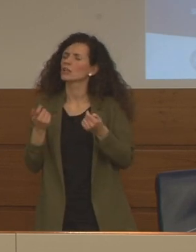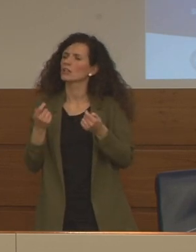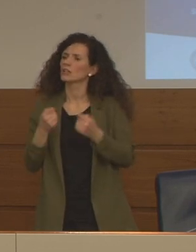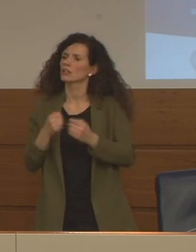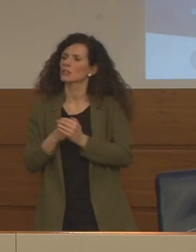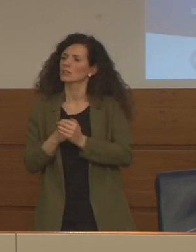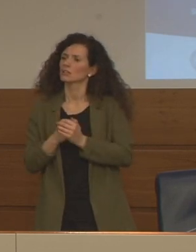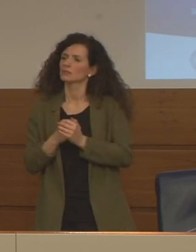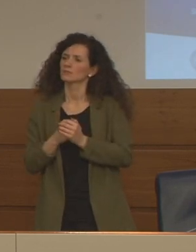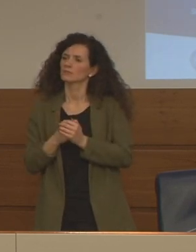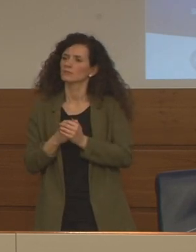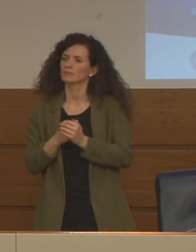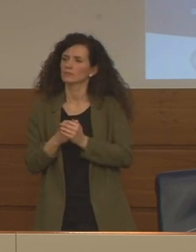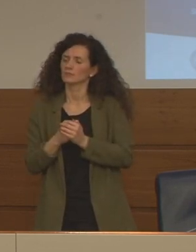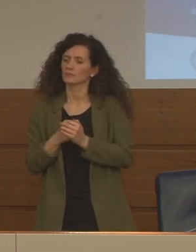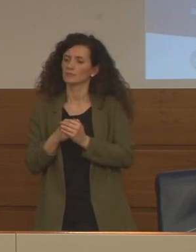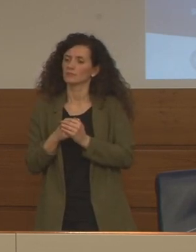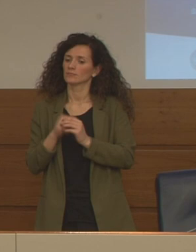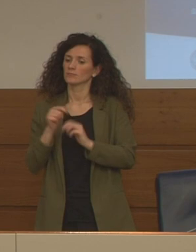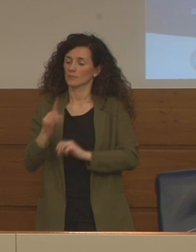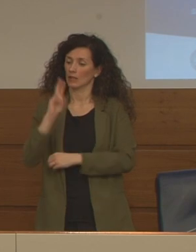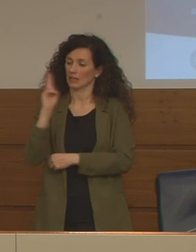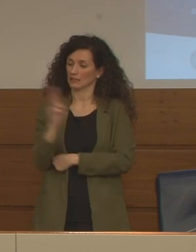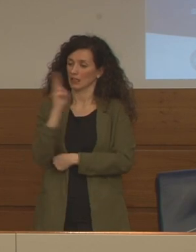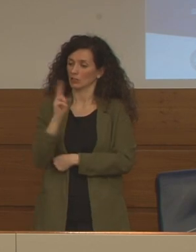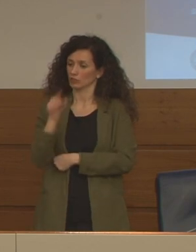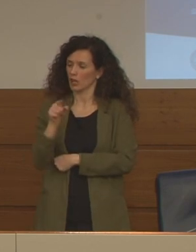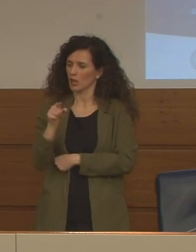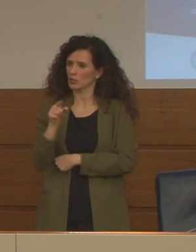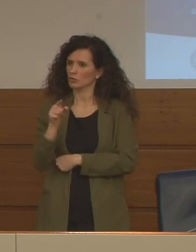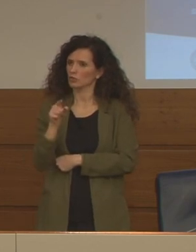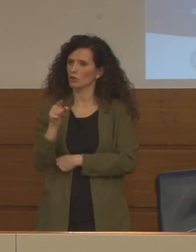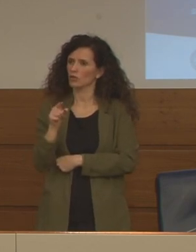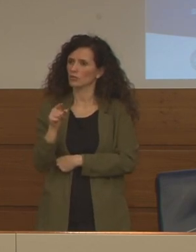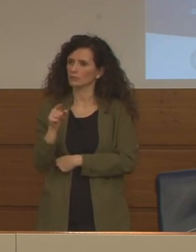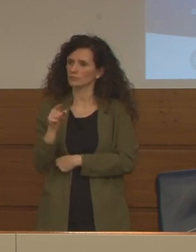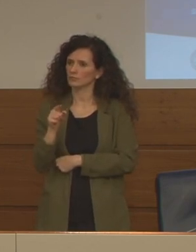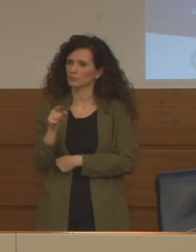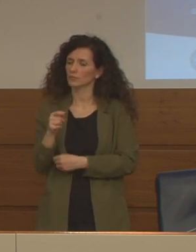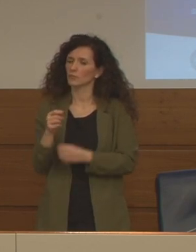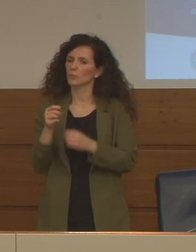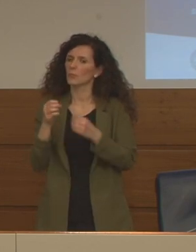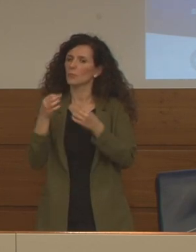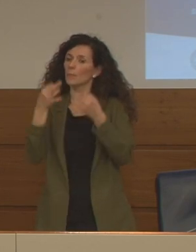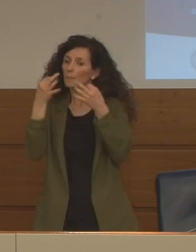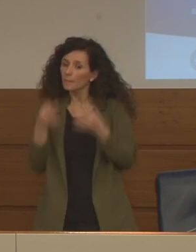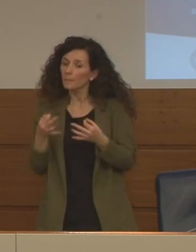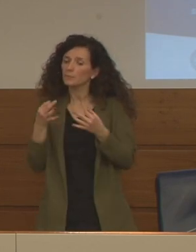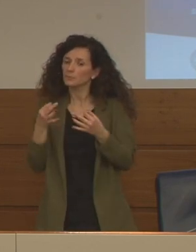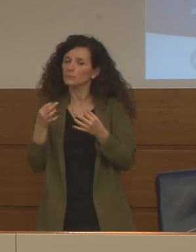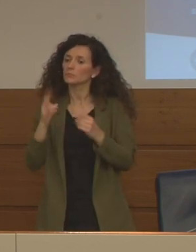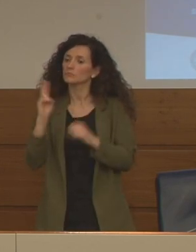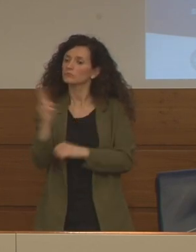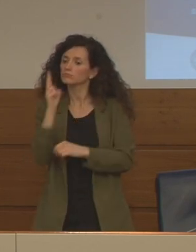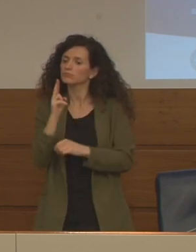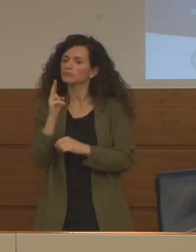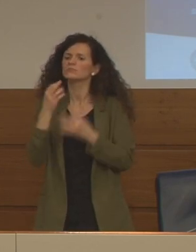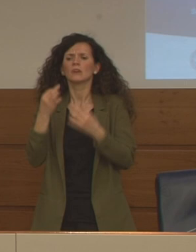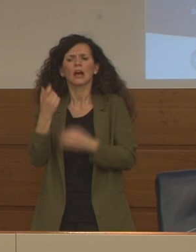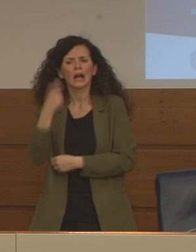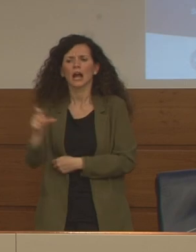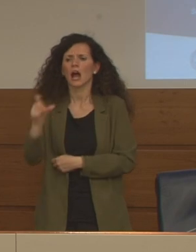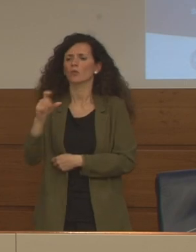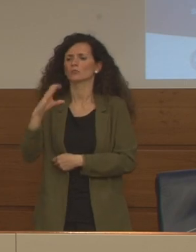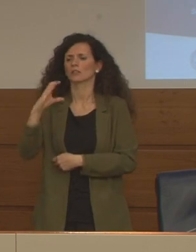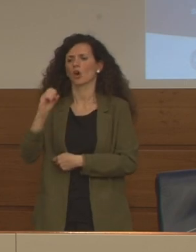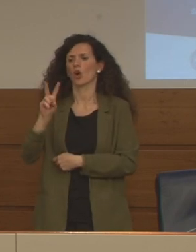che il decesso sia dovuto proprio soltanto al coronavirus alcoliche 19